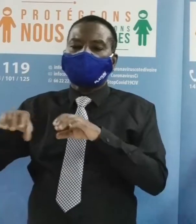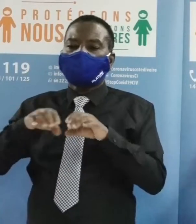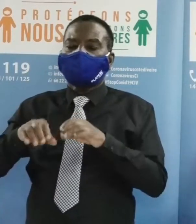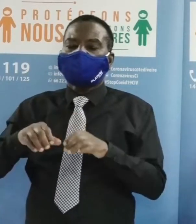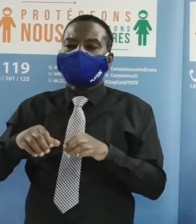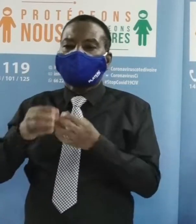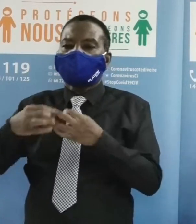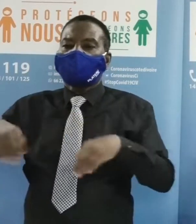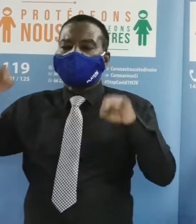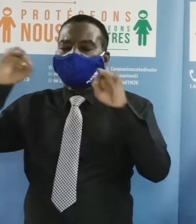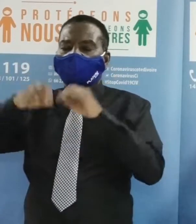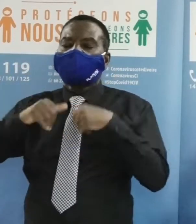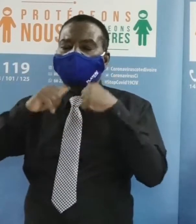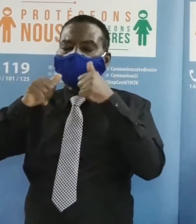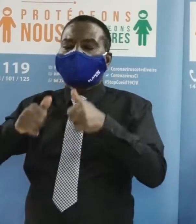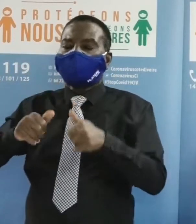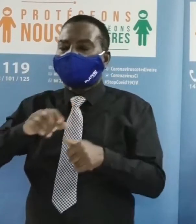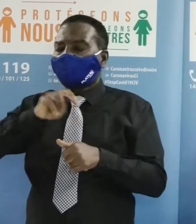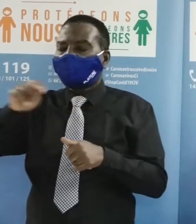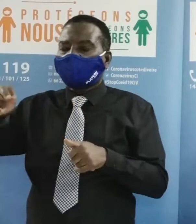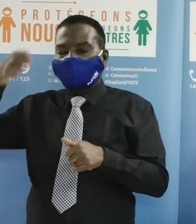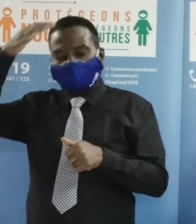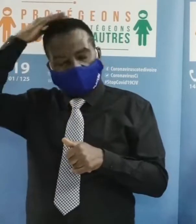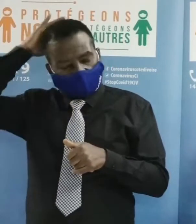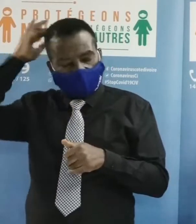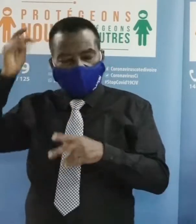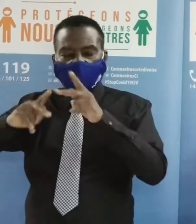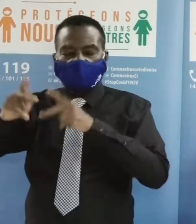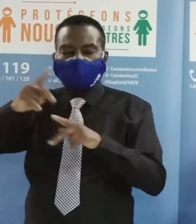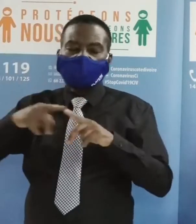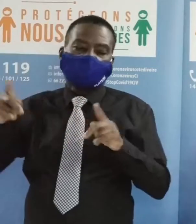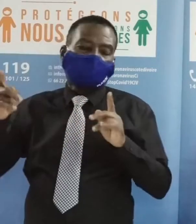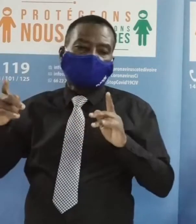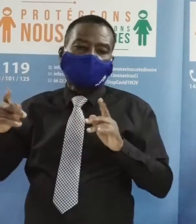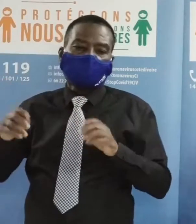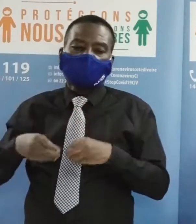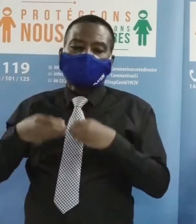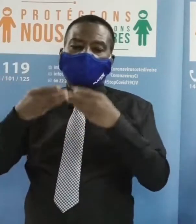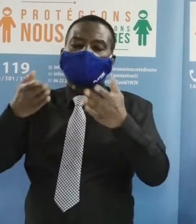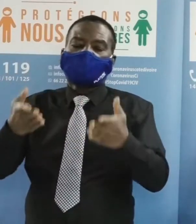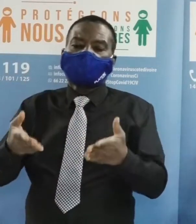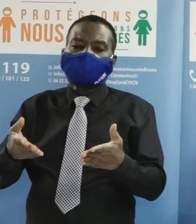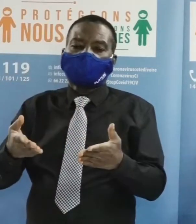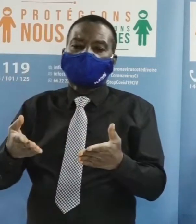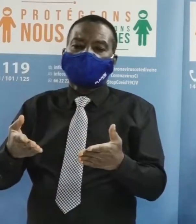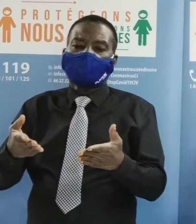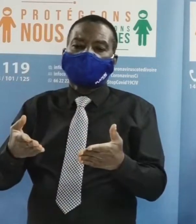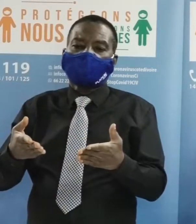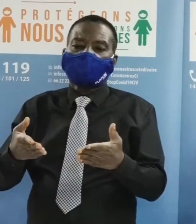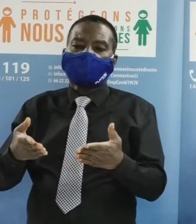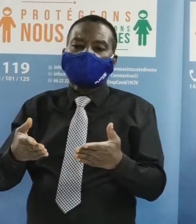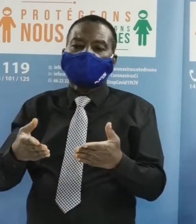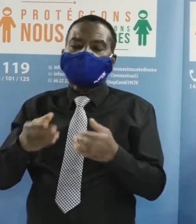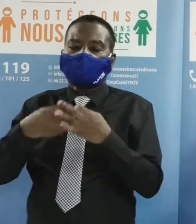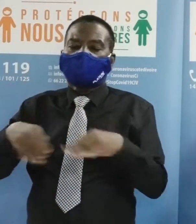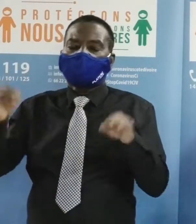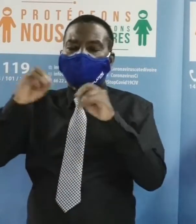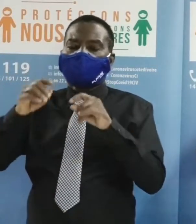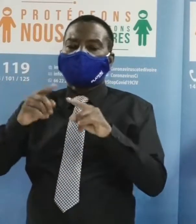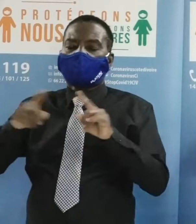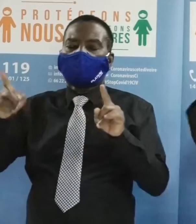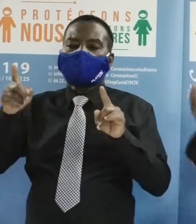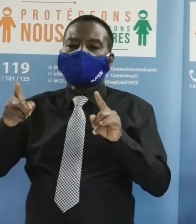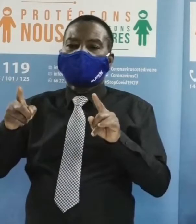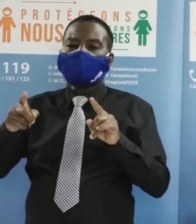d'importants dons au niveau de la population mais bon ils ont donné ces dons sont importants mais